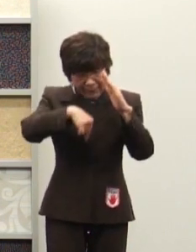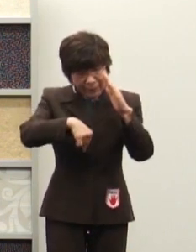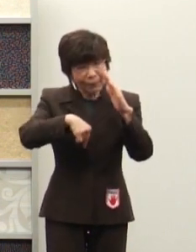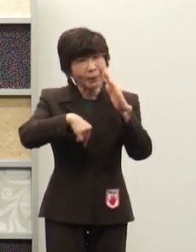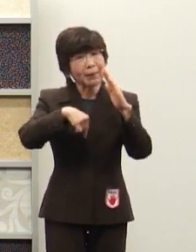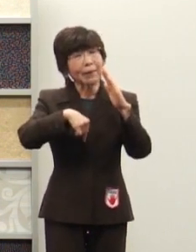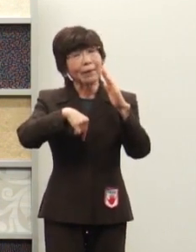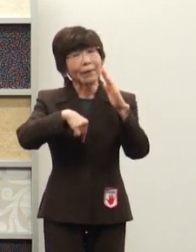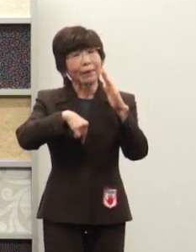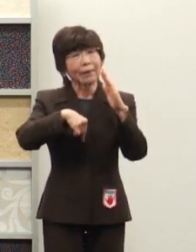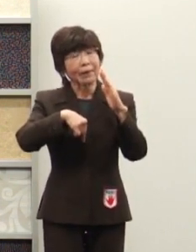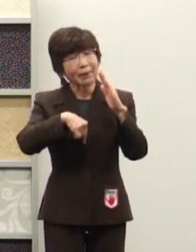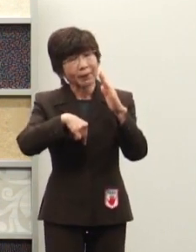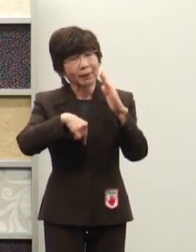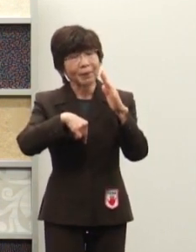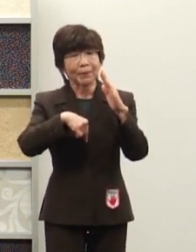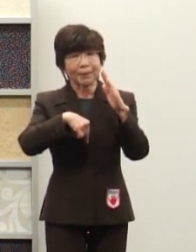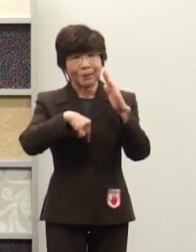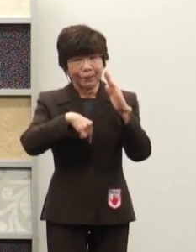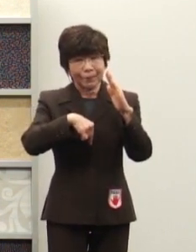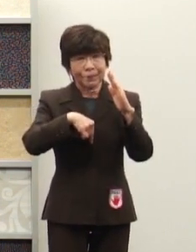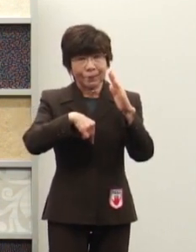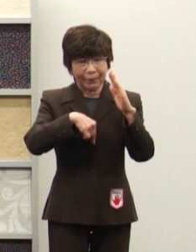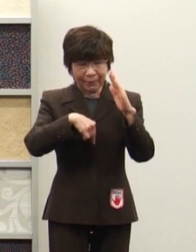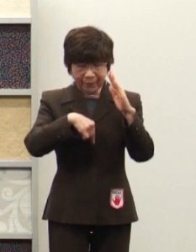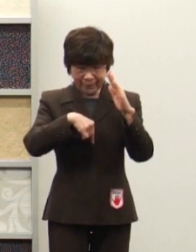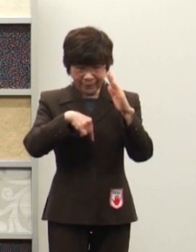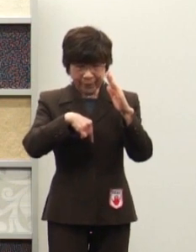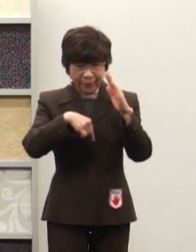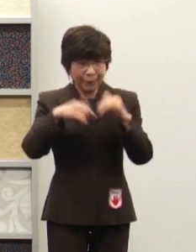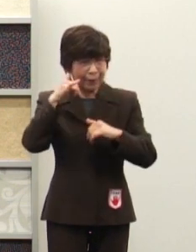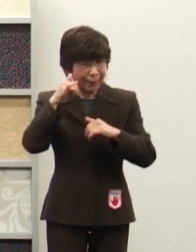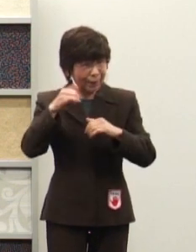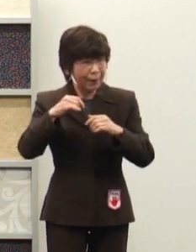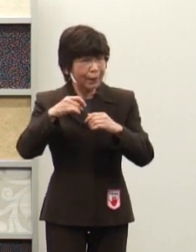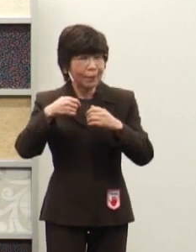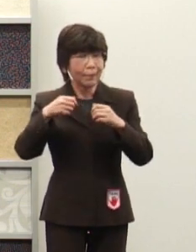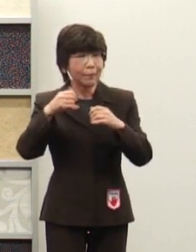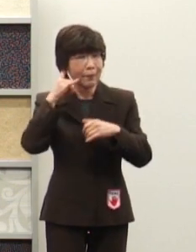なんでしょう、こう、半分放置されるような形でですね、その、